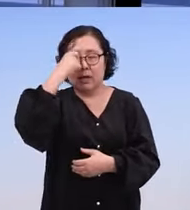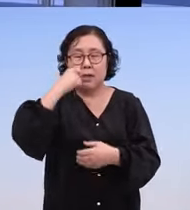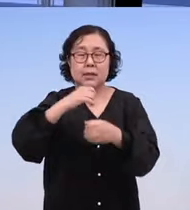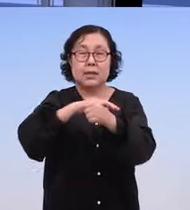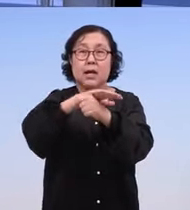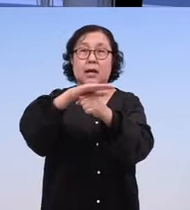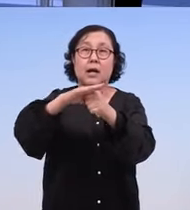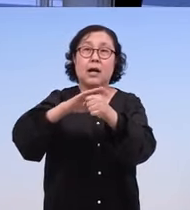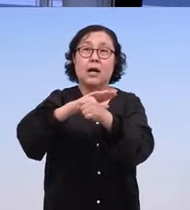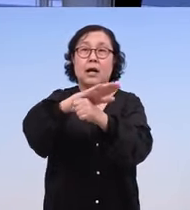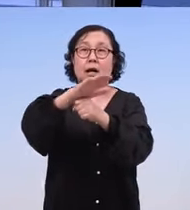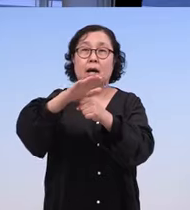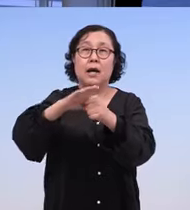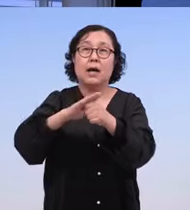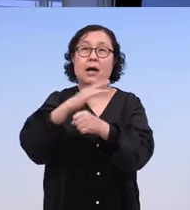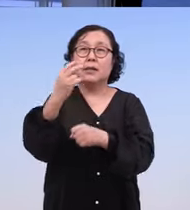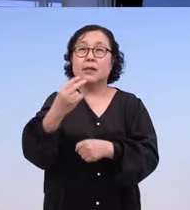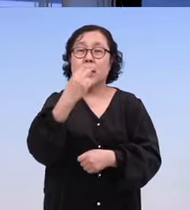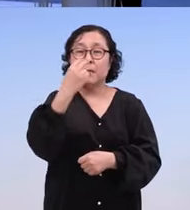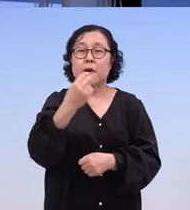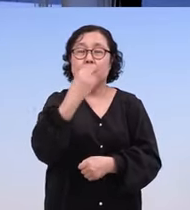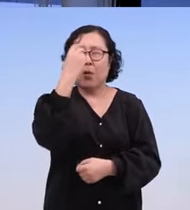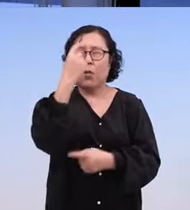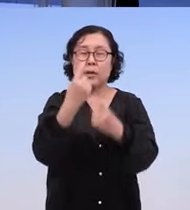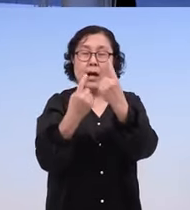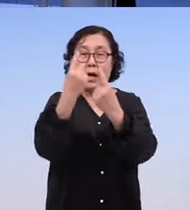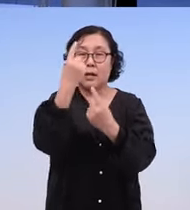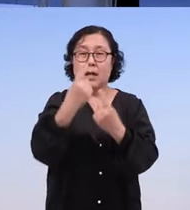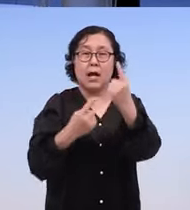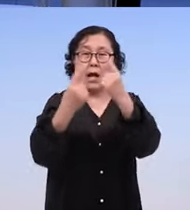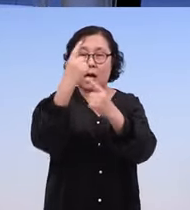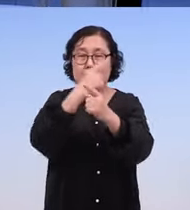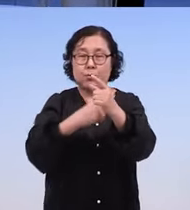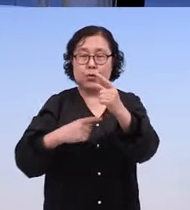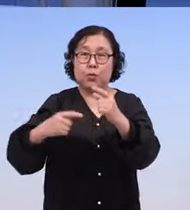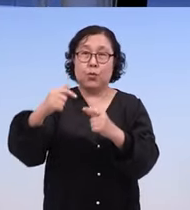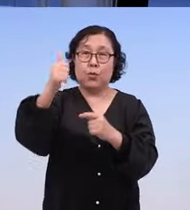주의 인자가 생명보다 나음으로